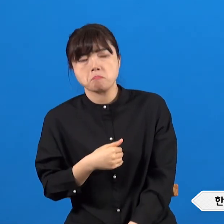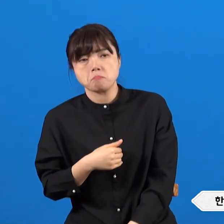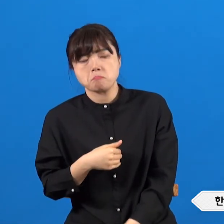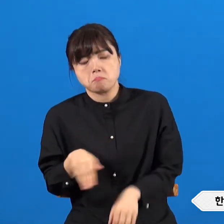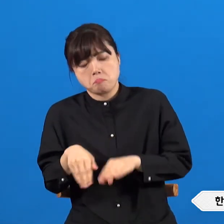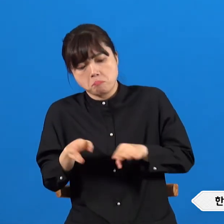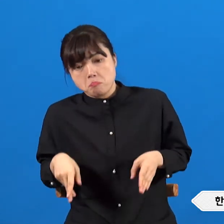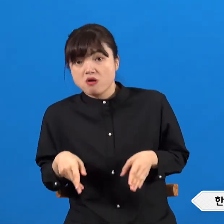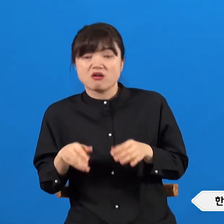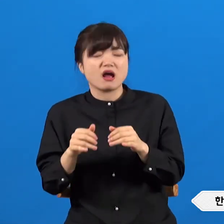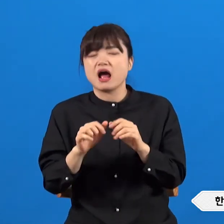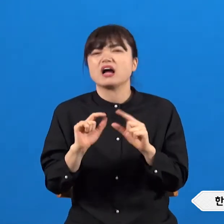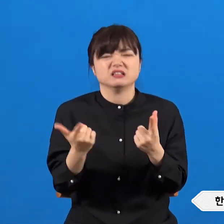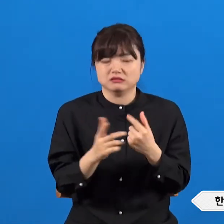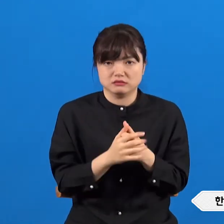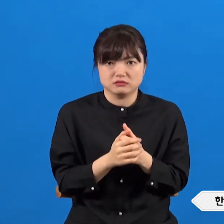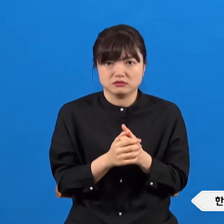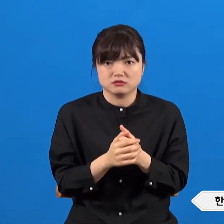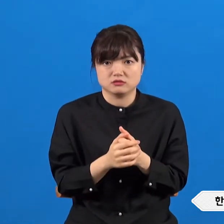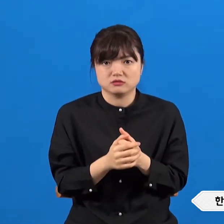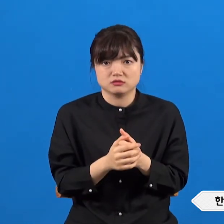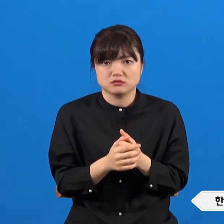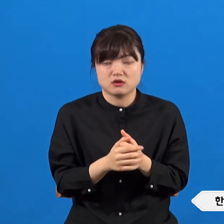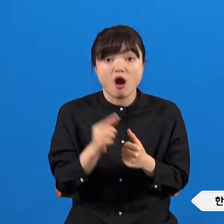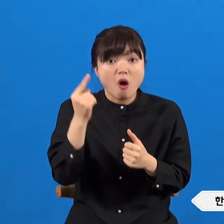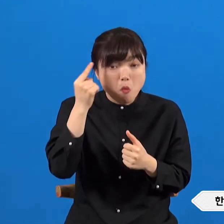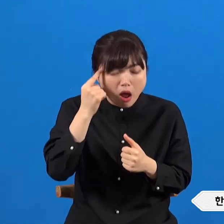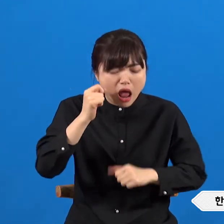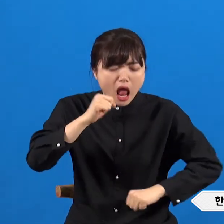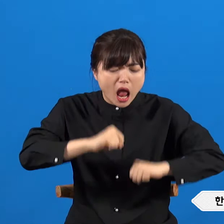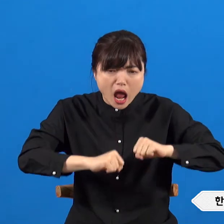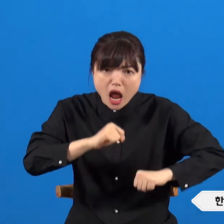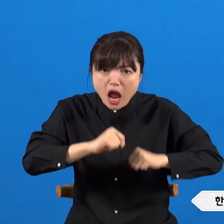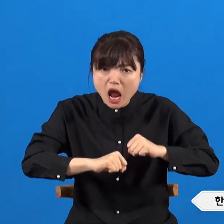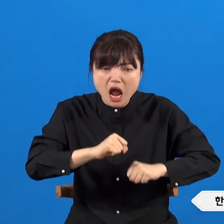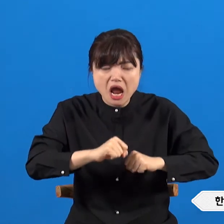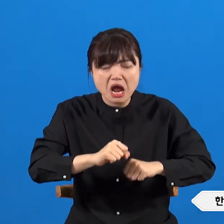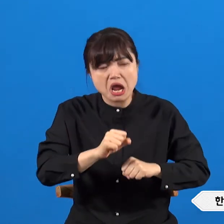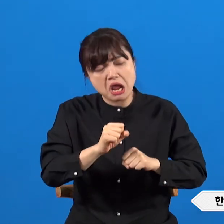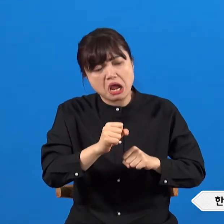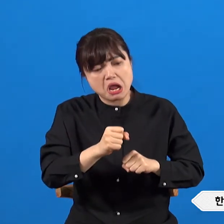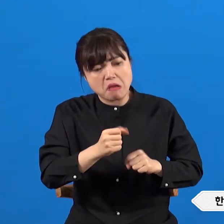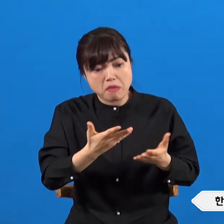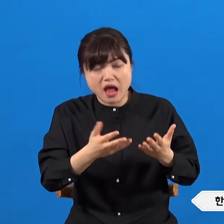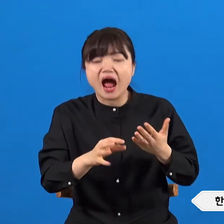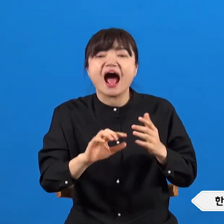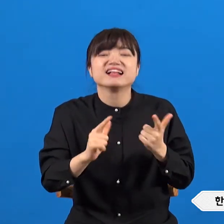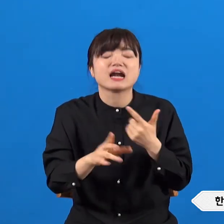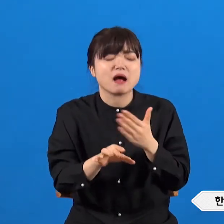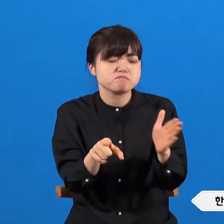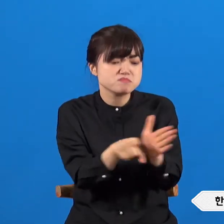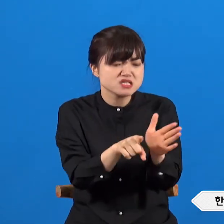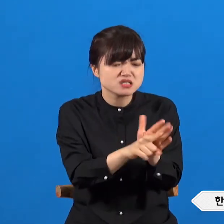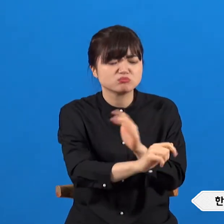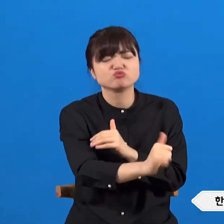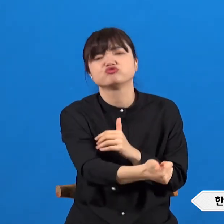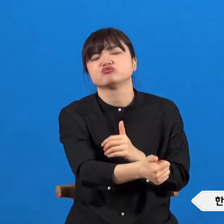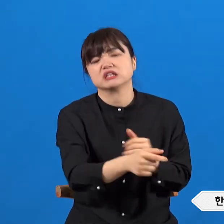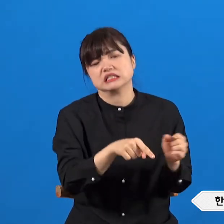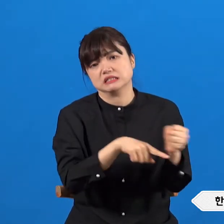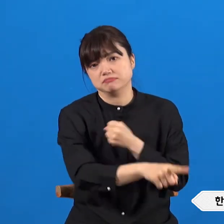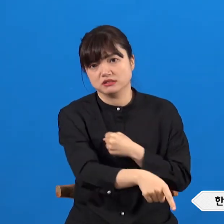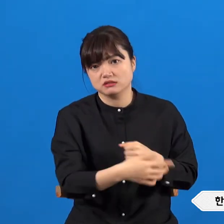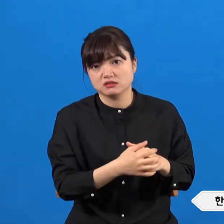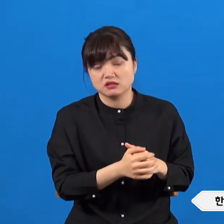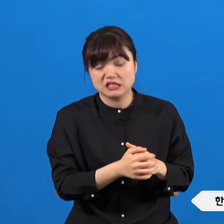못할 가능성이 많습니다. 그것은 행위가 없어서가 아니라 믿음이 죽은 믿음이기 때문에